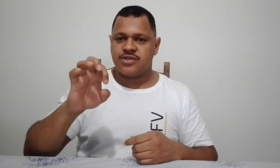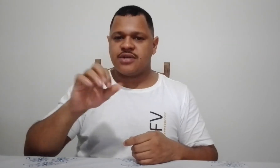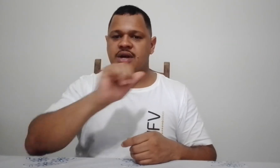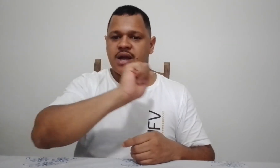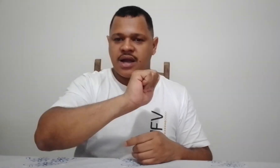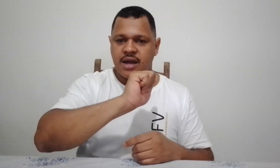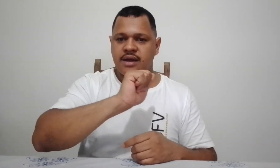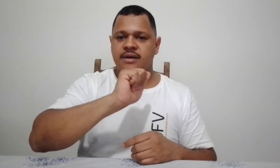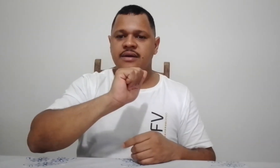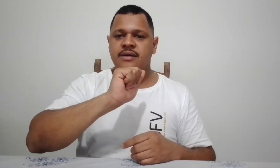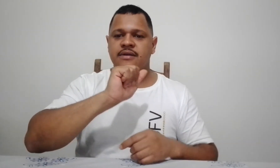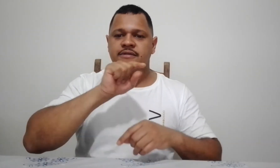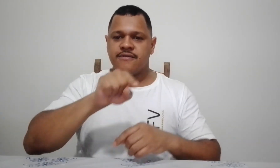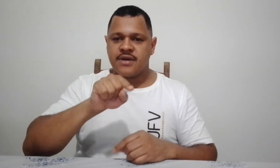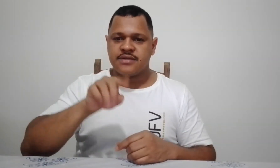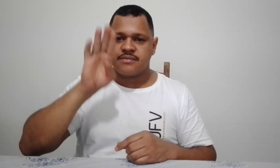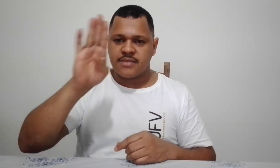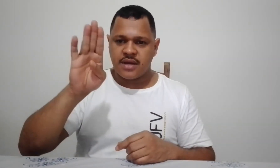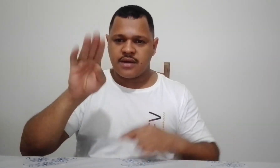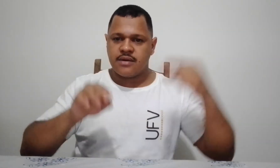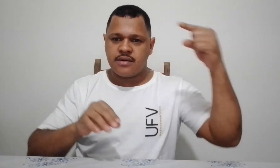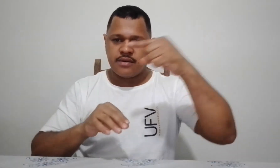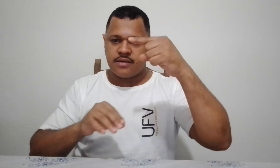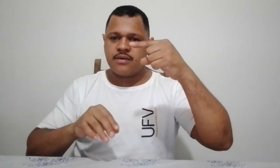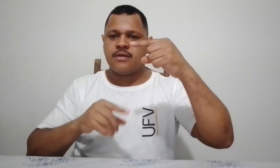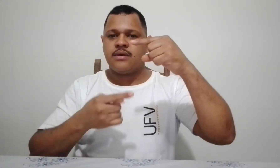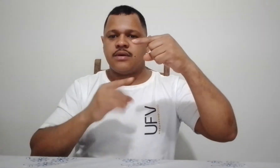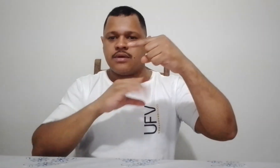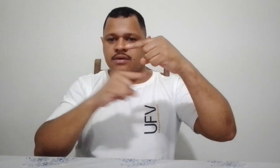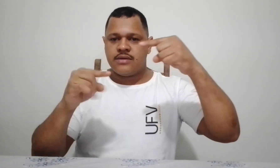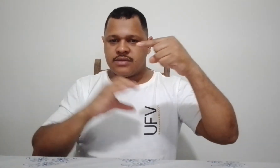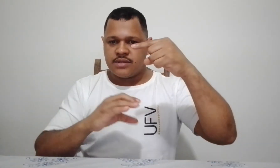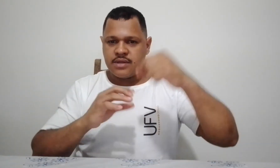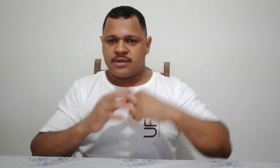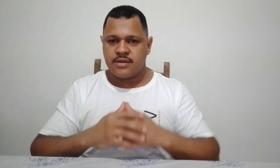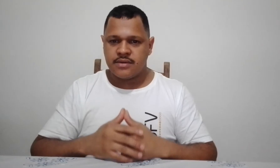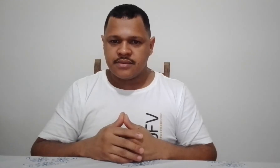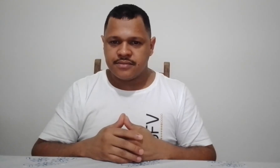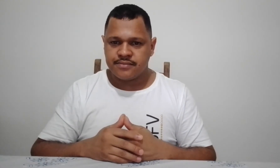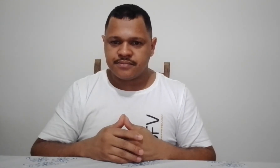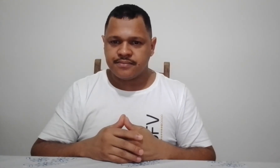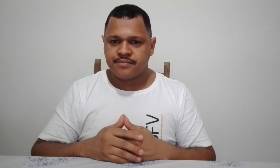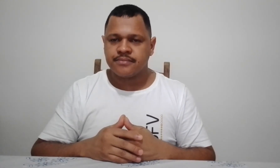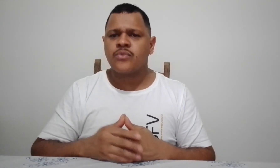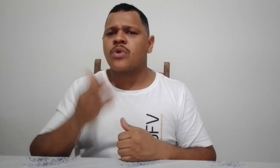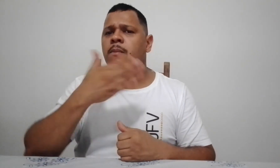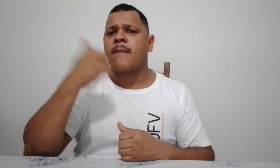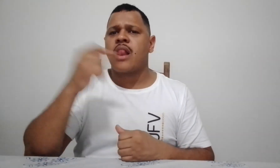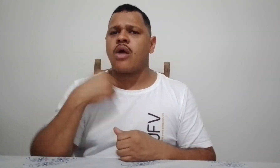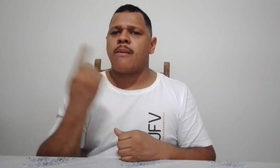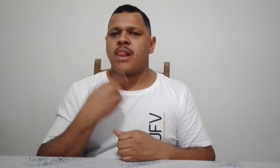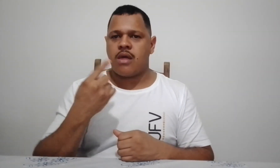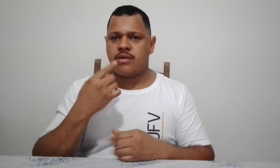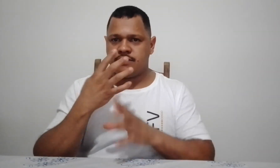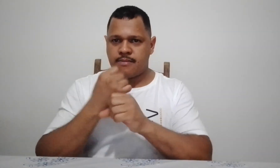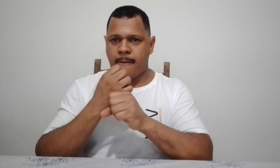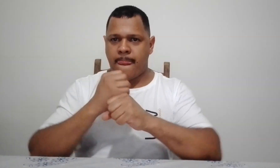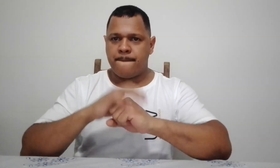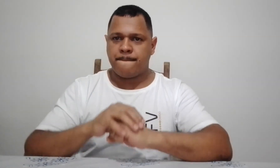sendo A, B e C essas formas retangulares. O que é melhor para a gente fazer multiplicação e